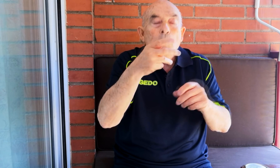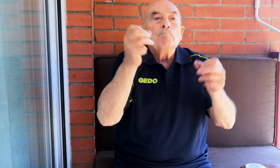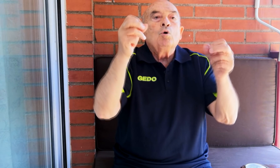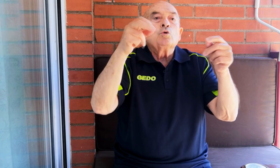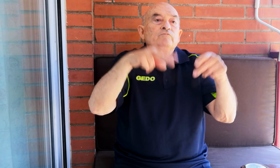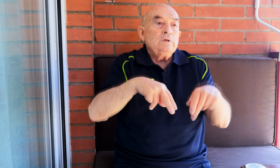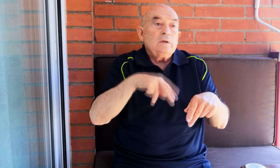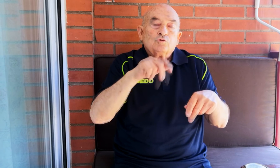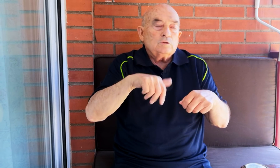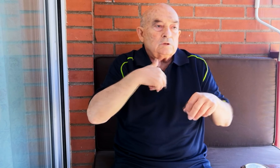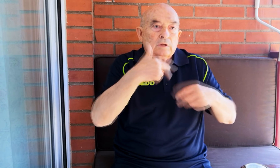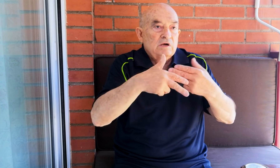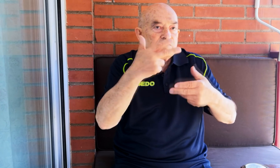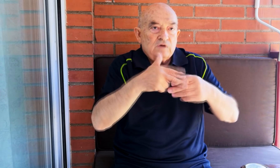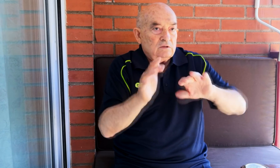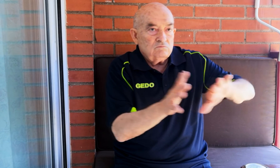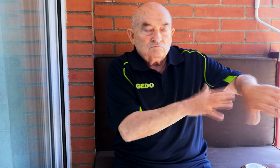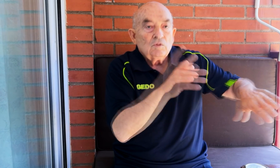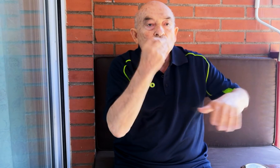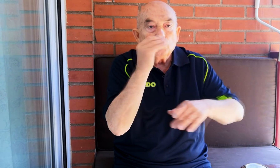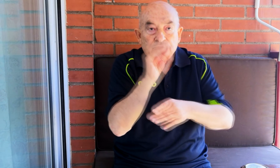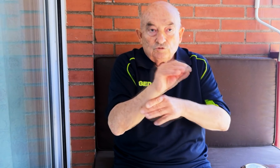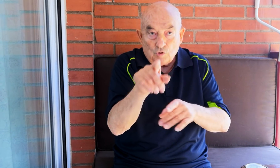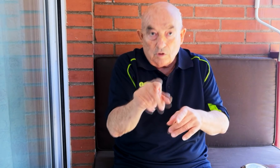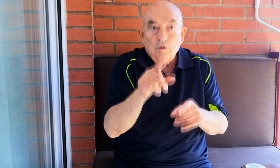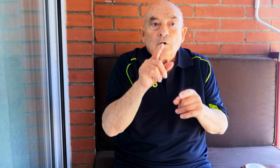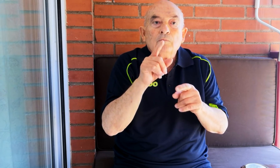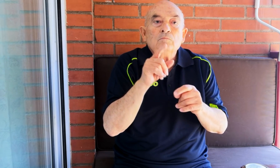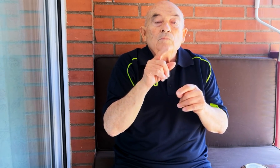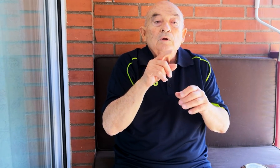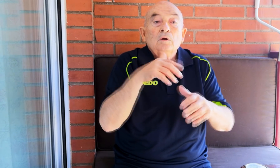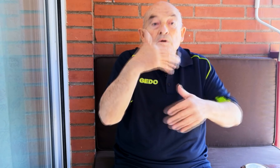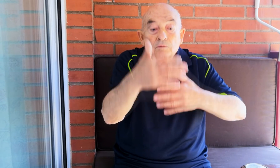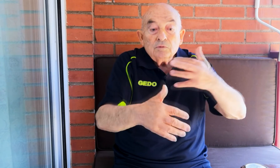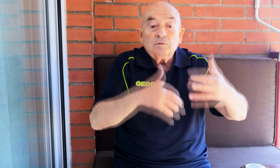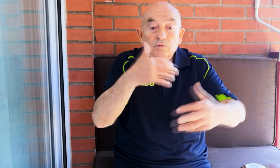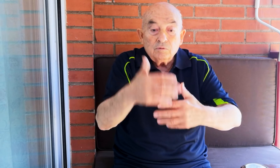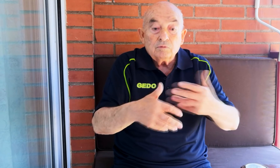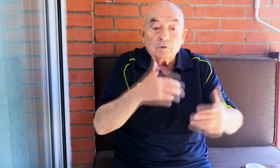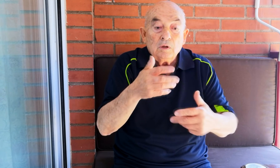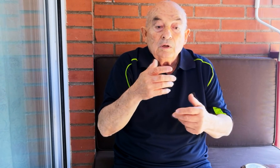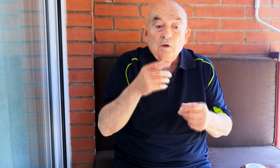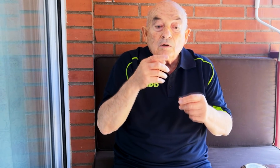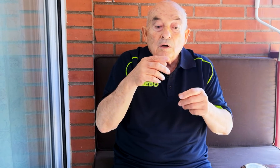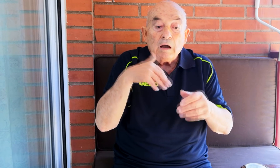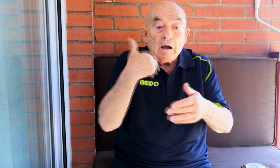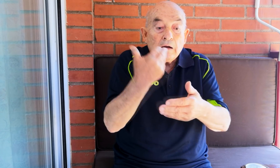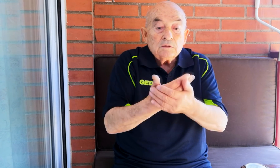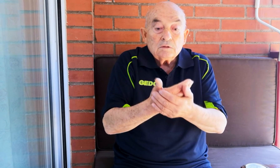i seguir fent aquestes gestions. Vam poder deixar les rifes de costat i vam començar a funcionar gràcies a aquests tipus d'ajudes